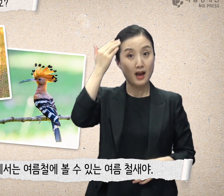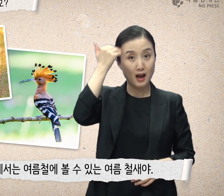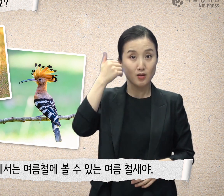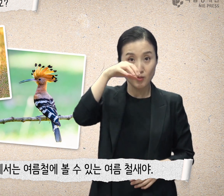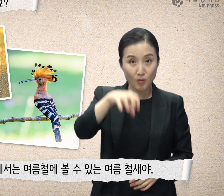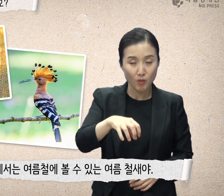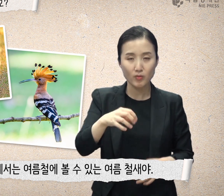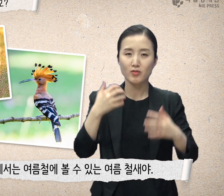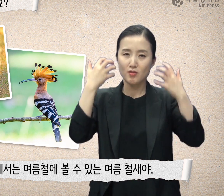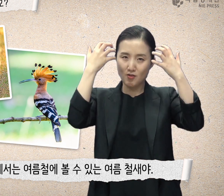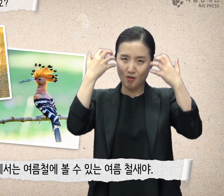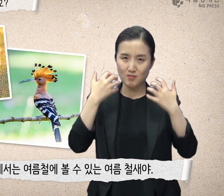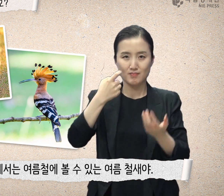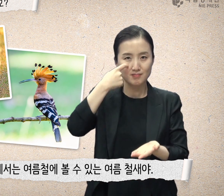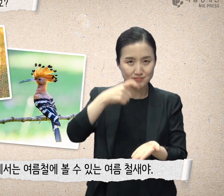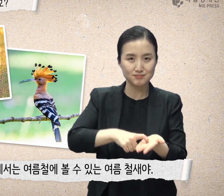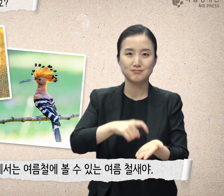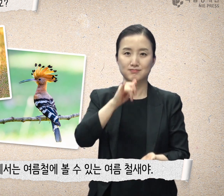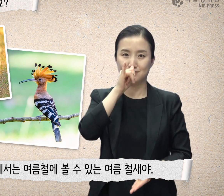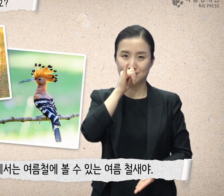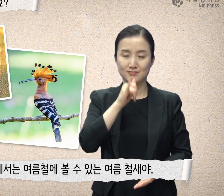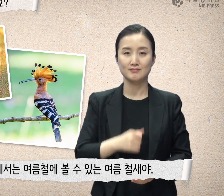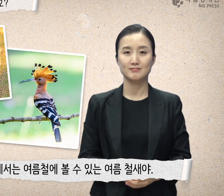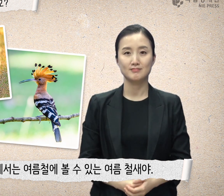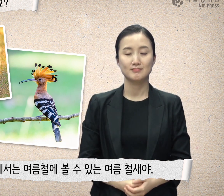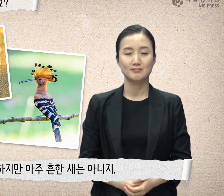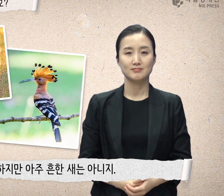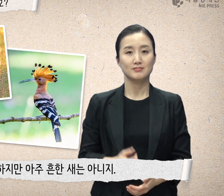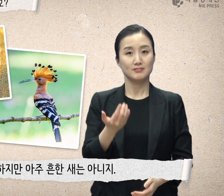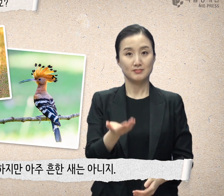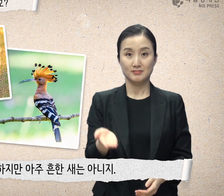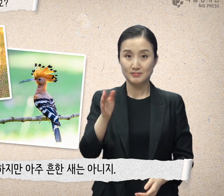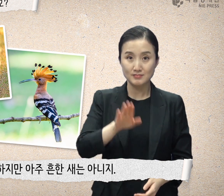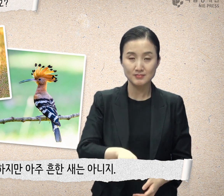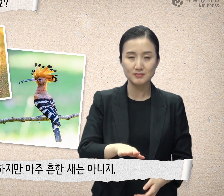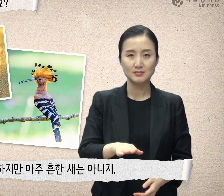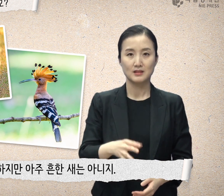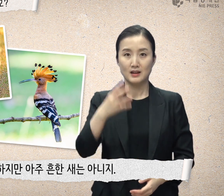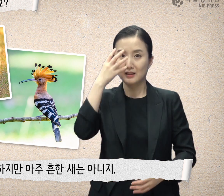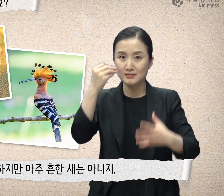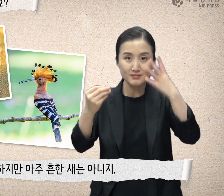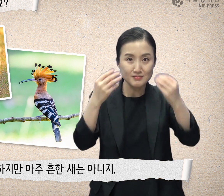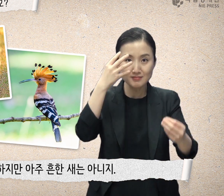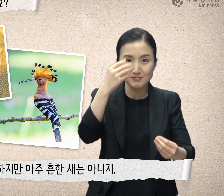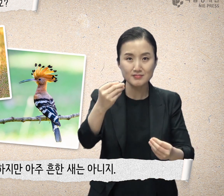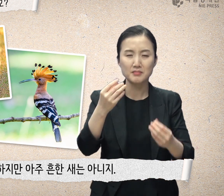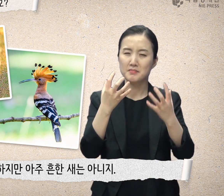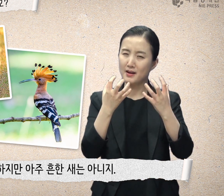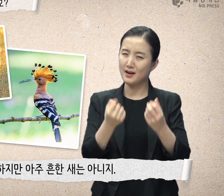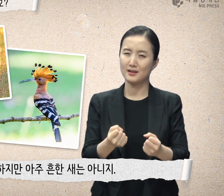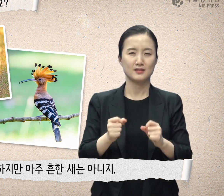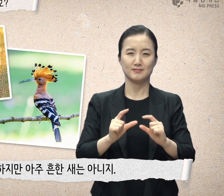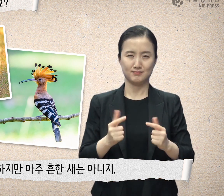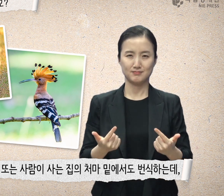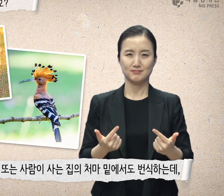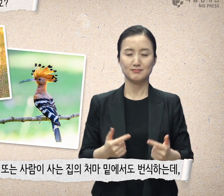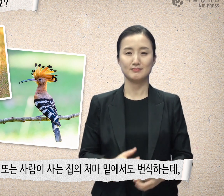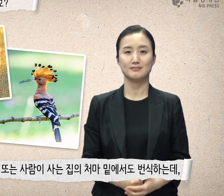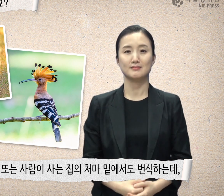여름철에 볼 수 있는 여름철 세야 하지만 아주 흔한 새는 아니시